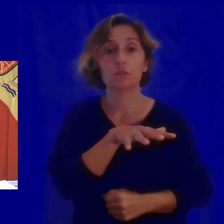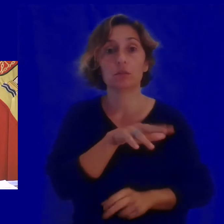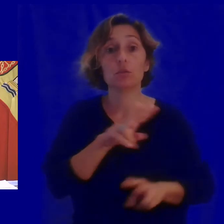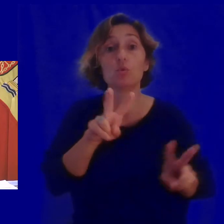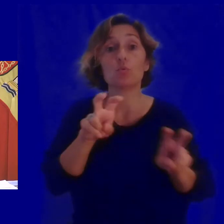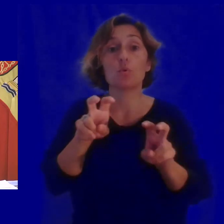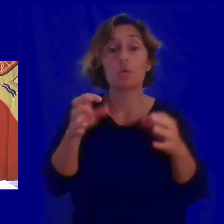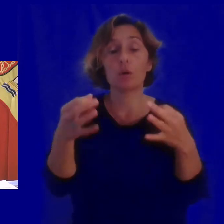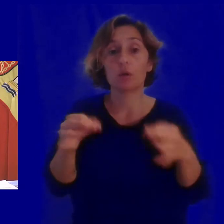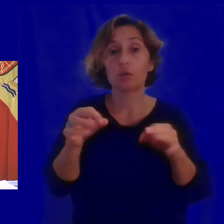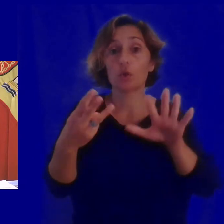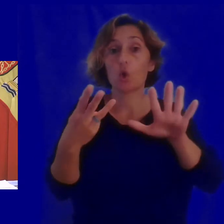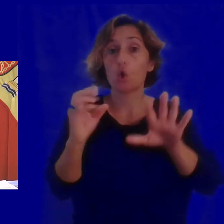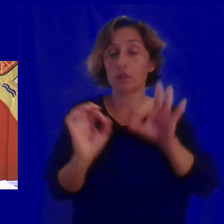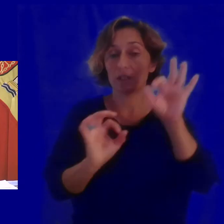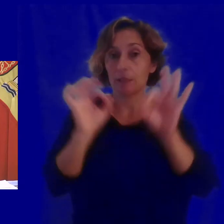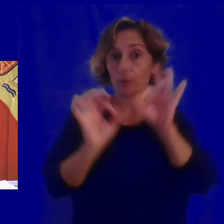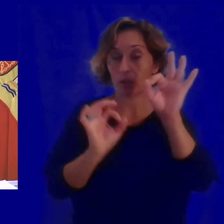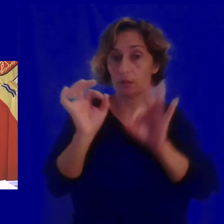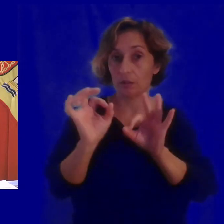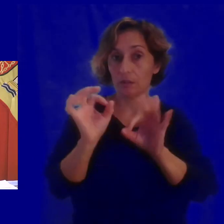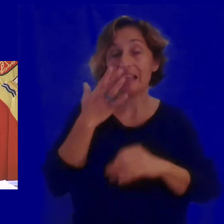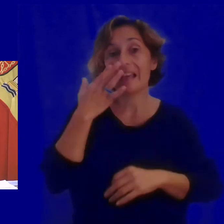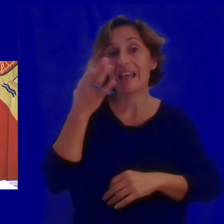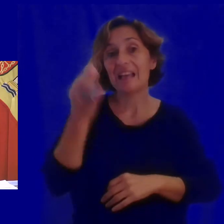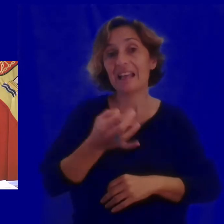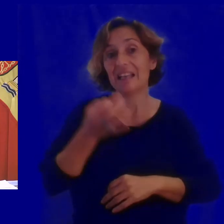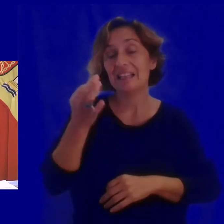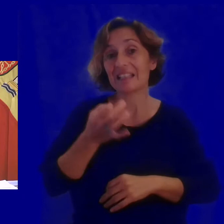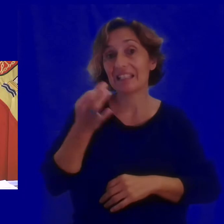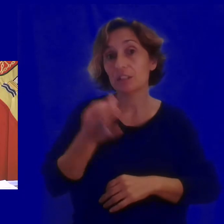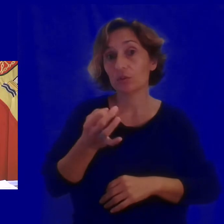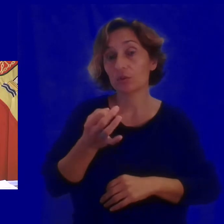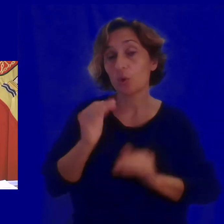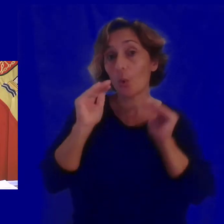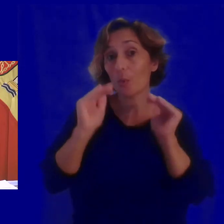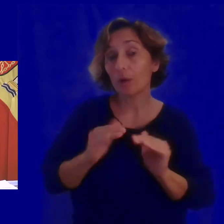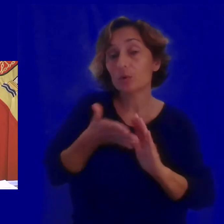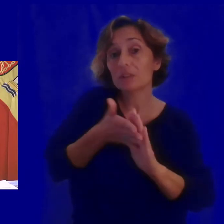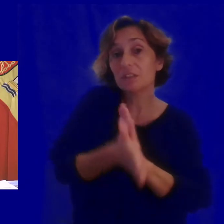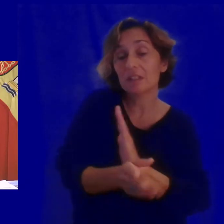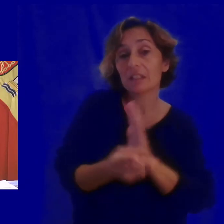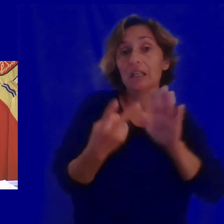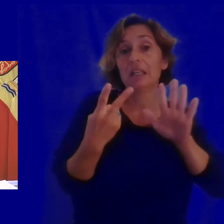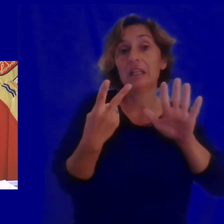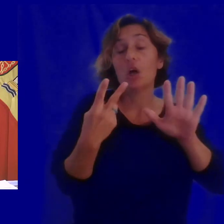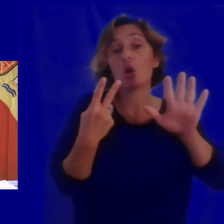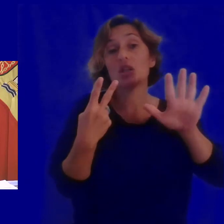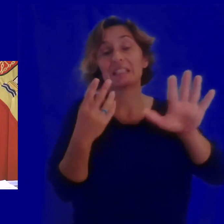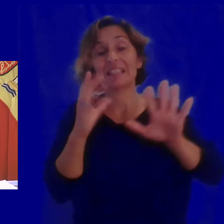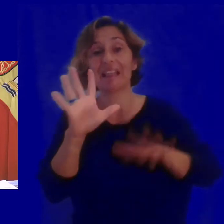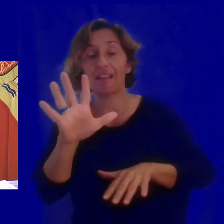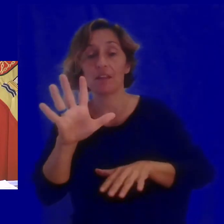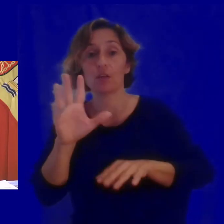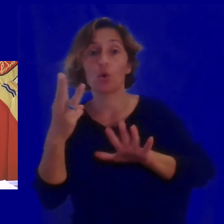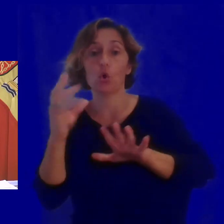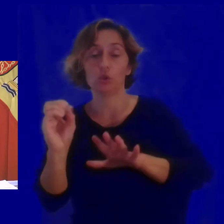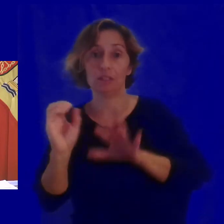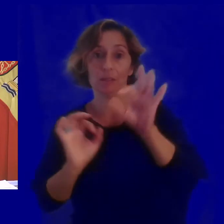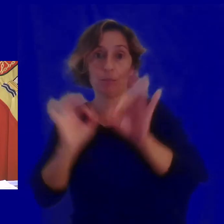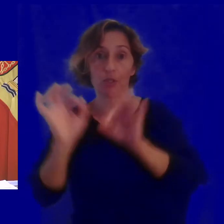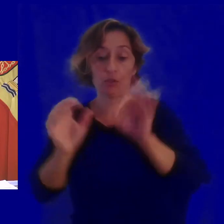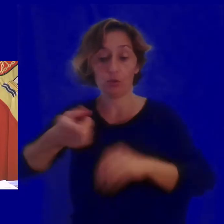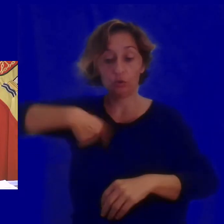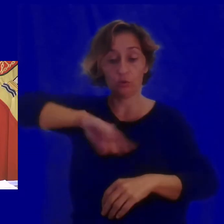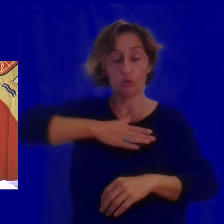esté más de un 80% y como un riesgo bajo que esté entre el 80 y el 65%. Nosotros tenemos un 74%,